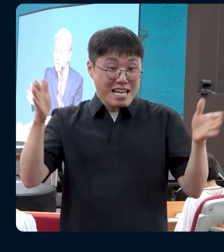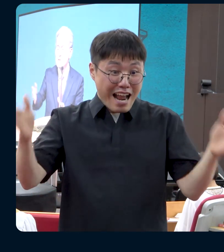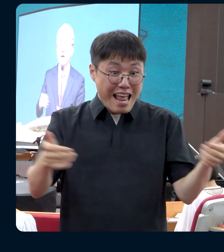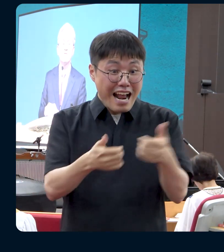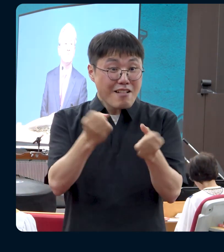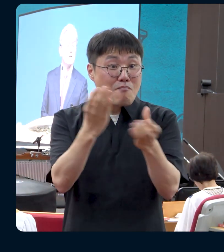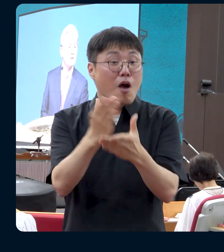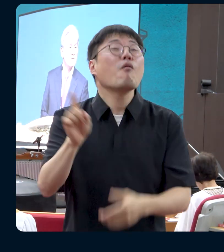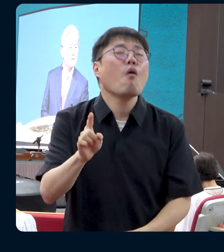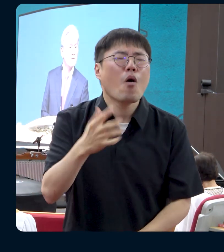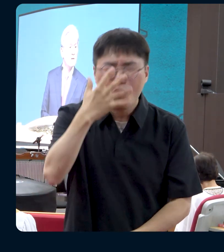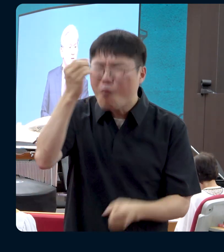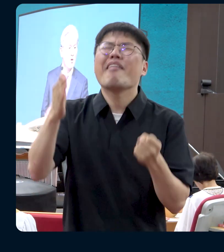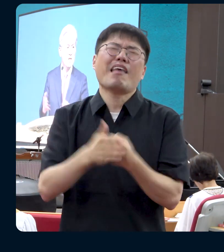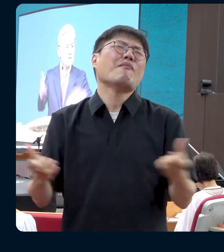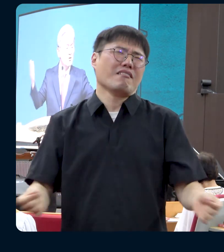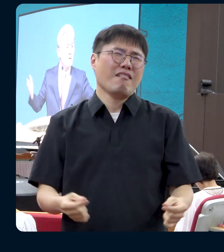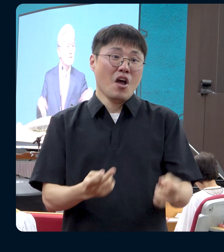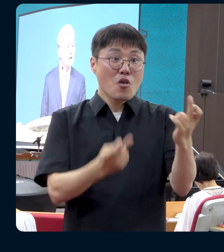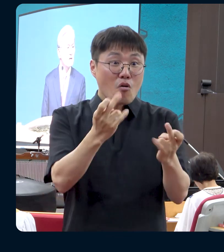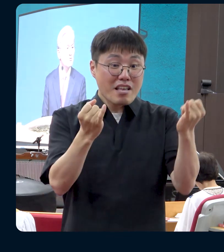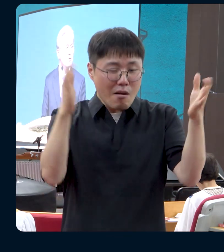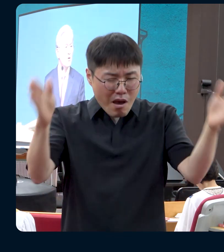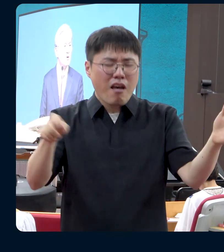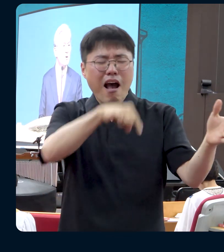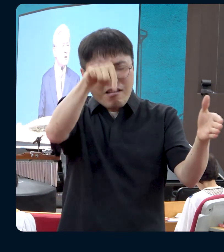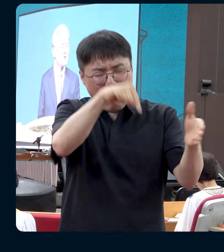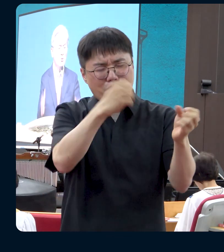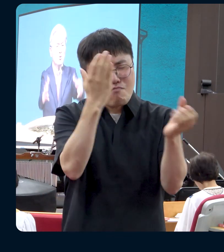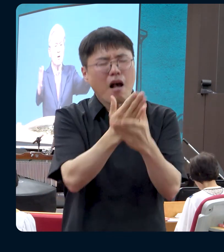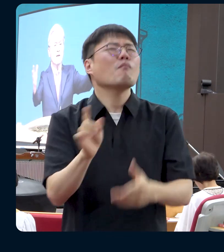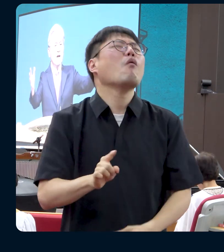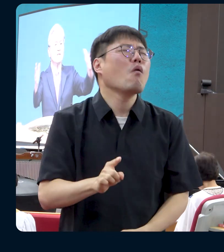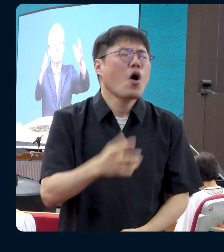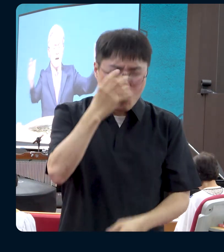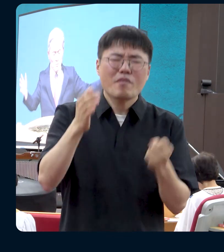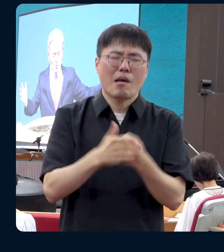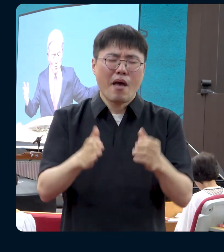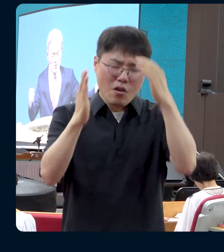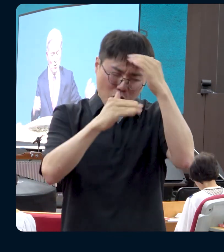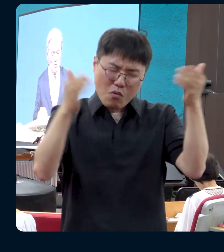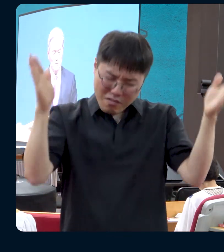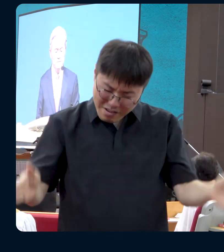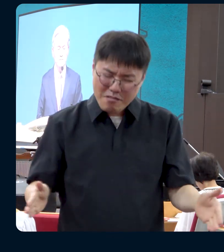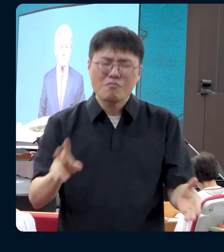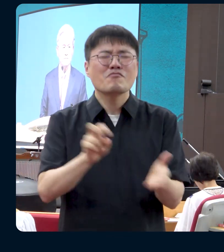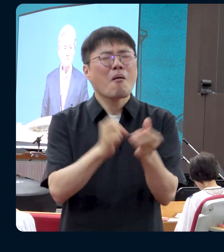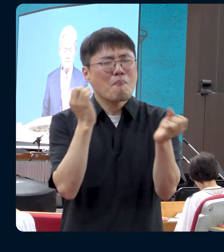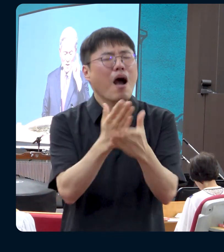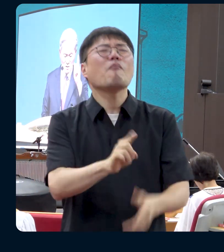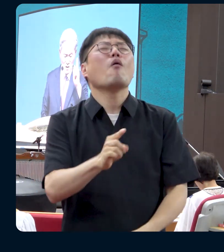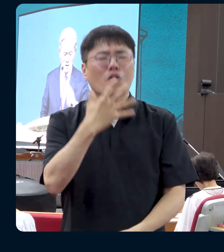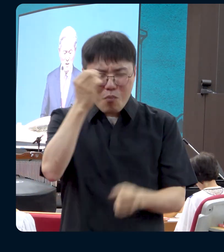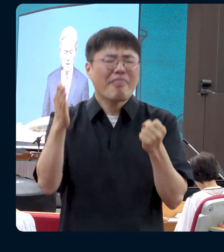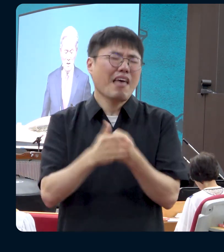갈등도 교만 때문에 일어나는 겁니다. 형제지간도 마찬가지고요. 성도들 간의 갈등은 말할 필요도 없죠.